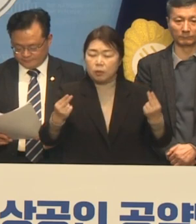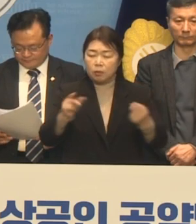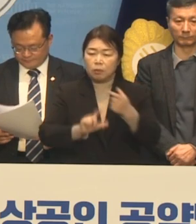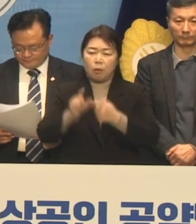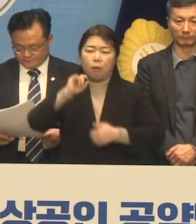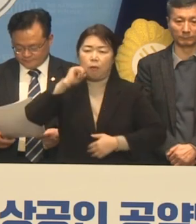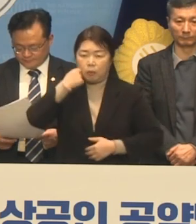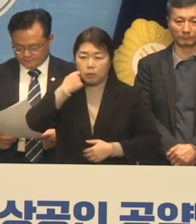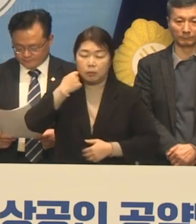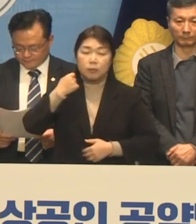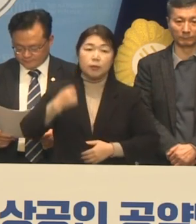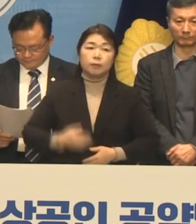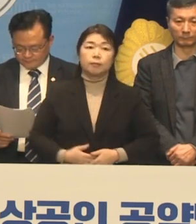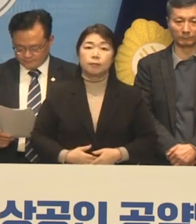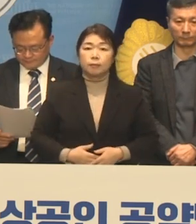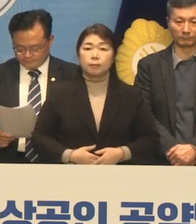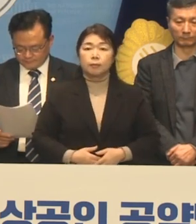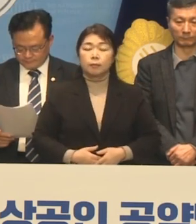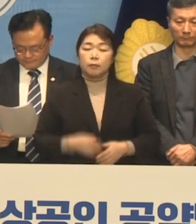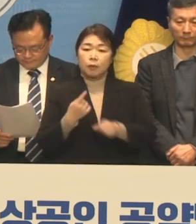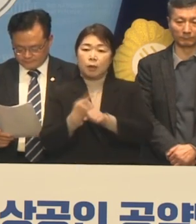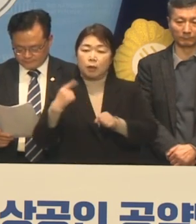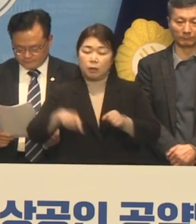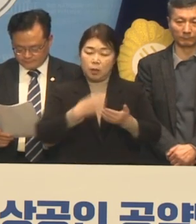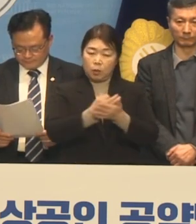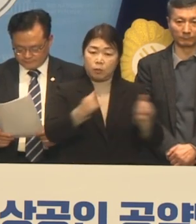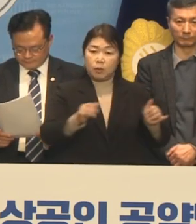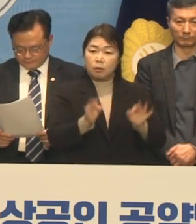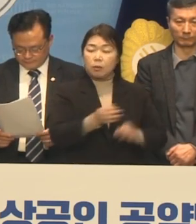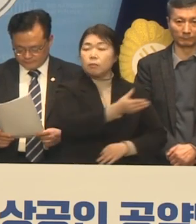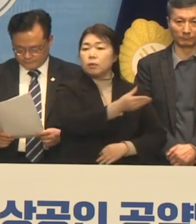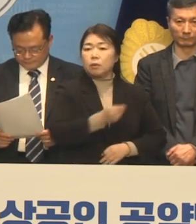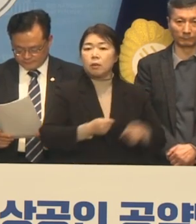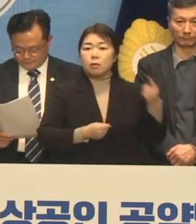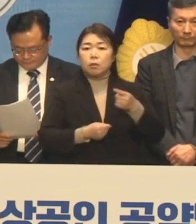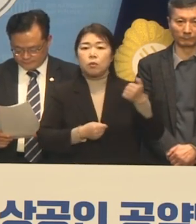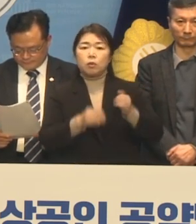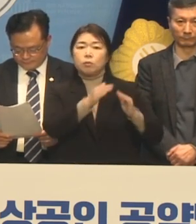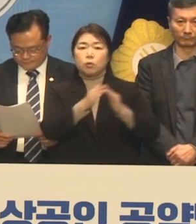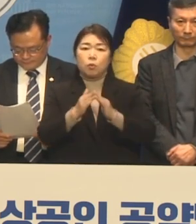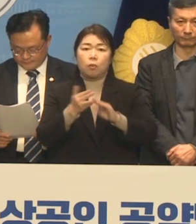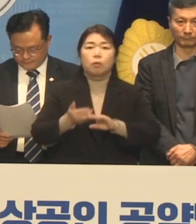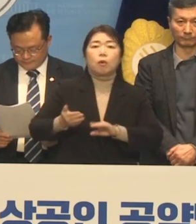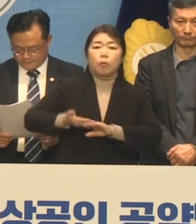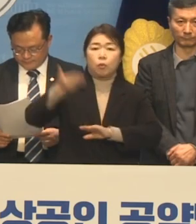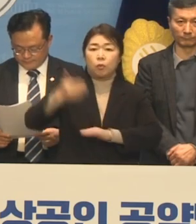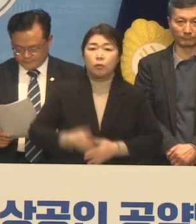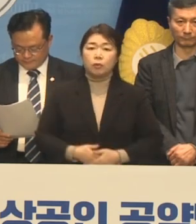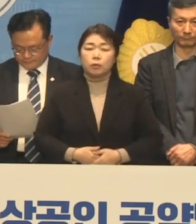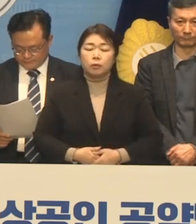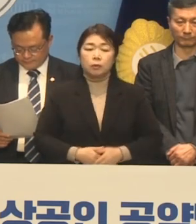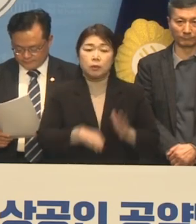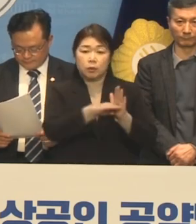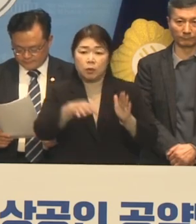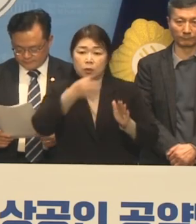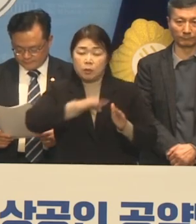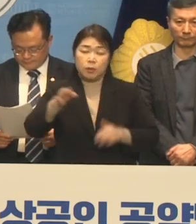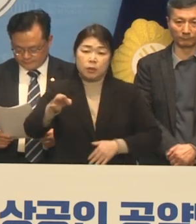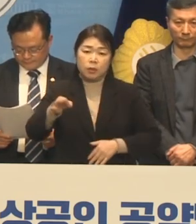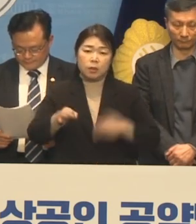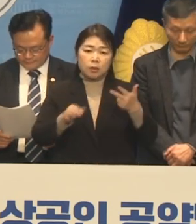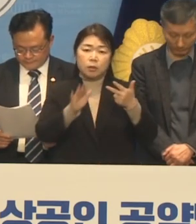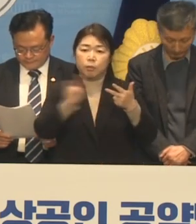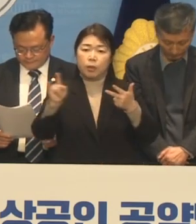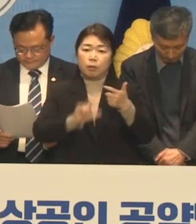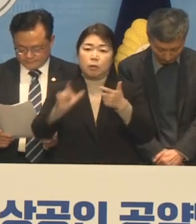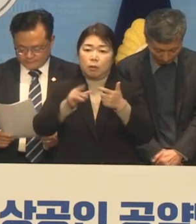겪고 있습니다. 지난해 자영업자 대출은 1,050조 원을 넘어섰고 기준금리가 7배